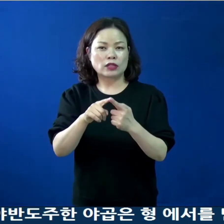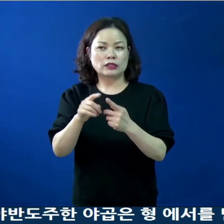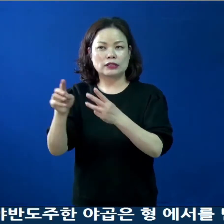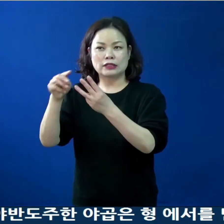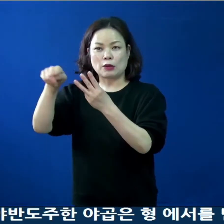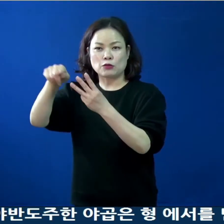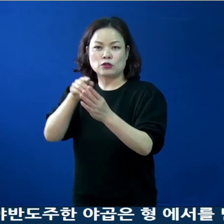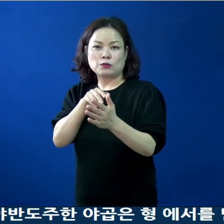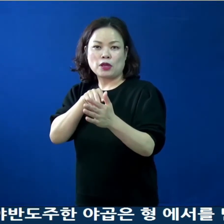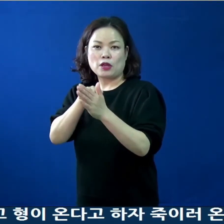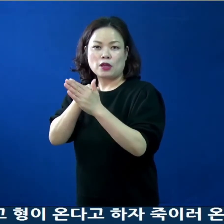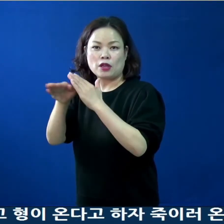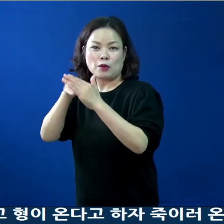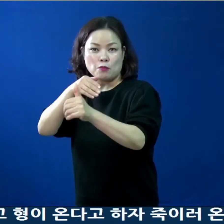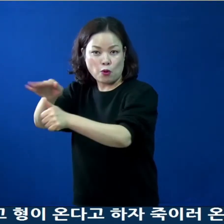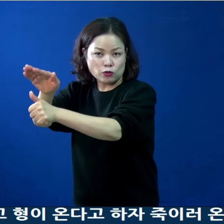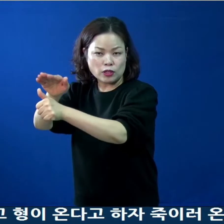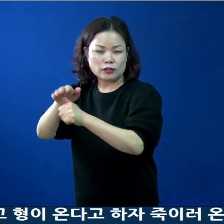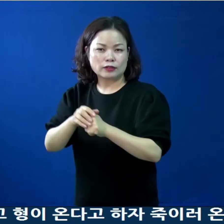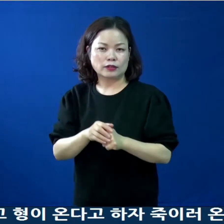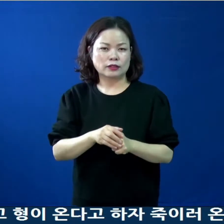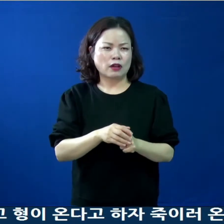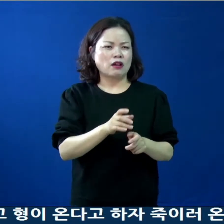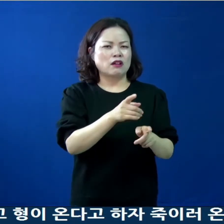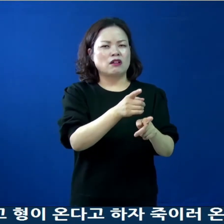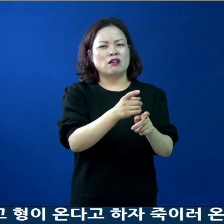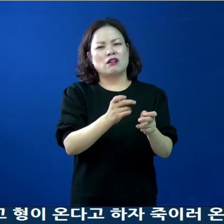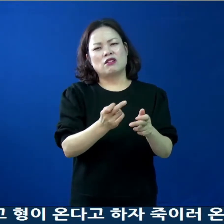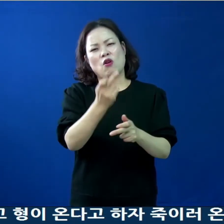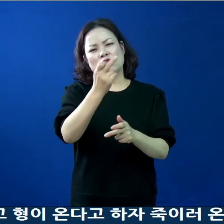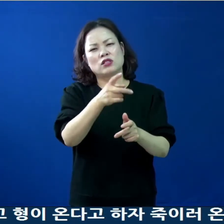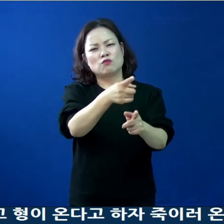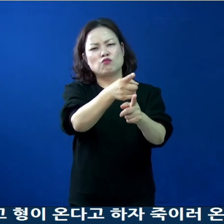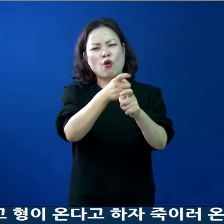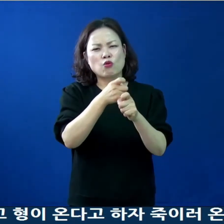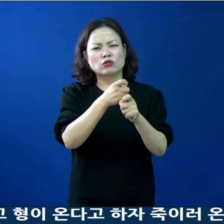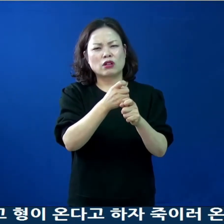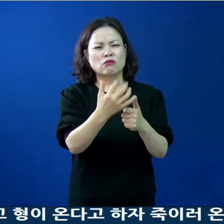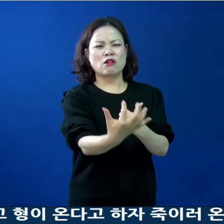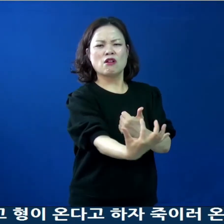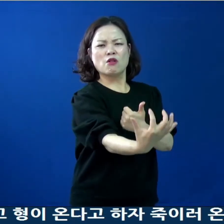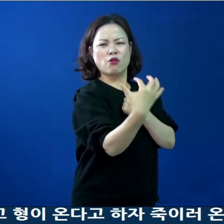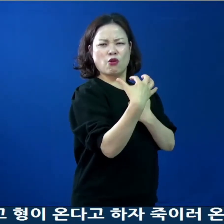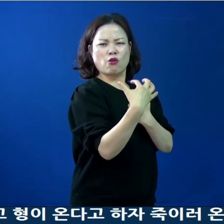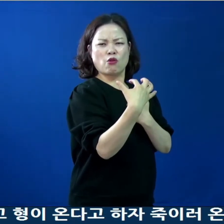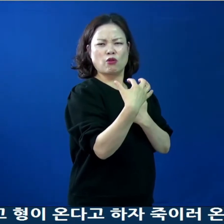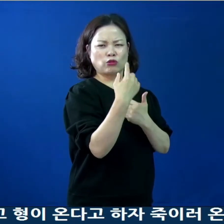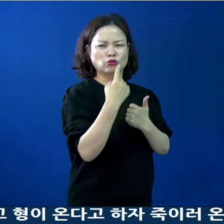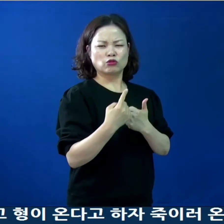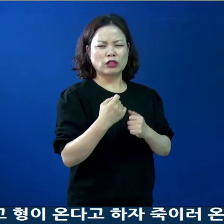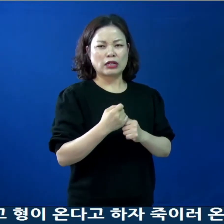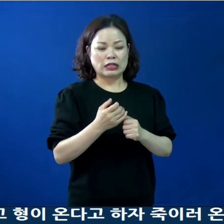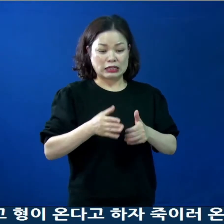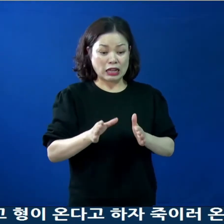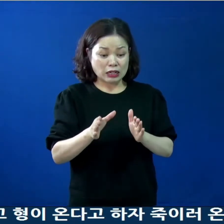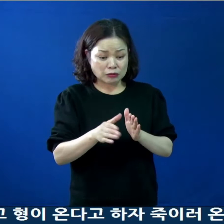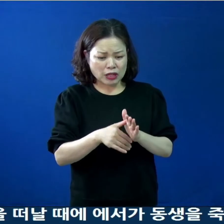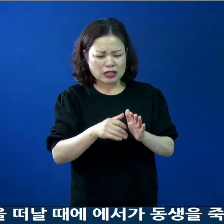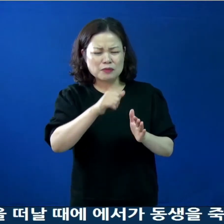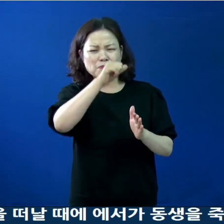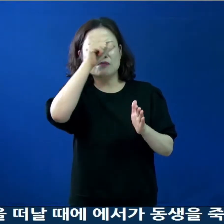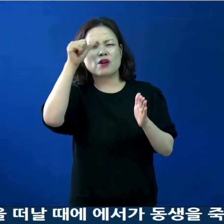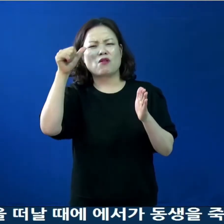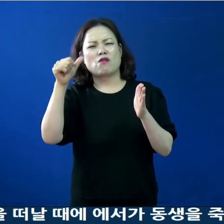건데, 이제 형이 이제 복수하러 오는구나, 이런 생각이 드는 것입니다. 태어날 때부터 지금까지